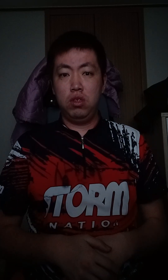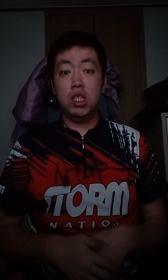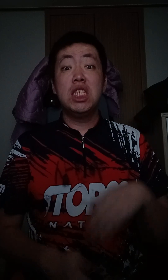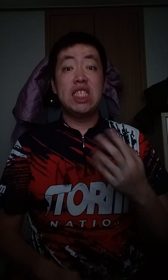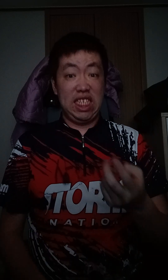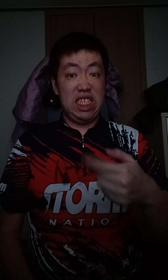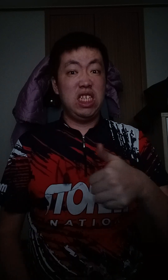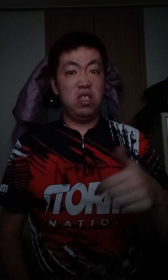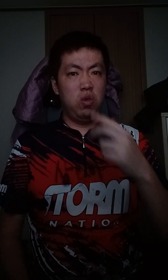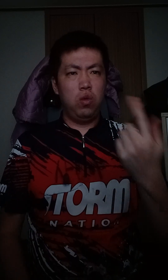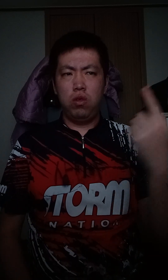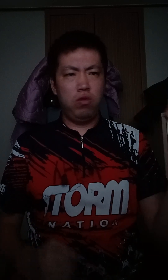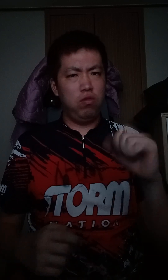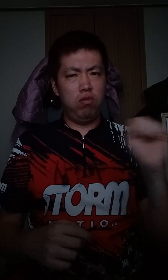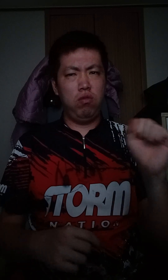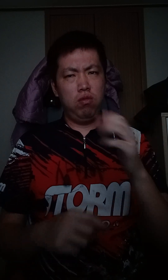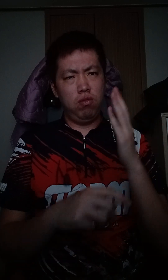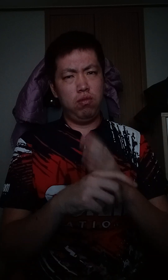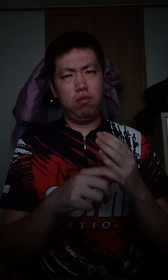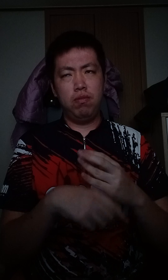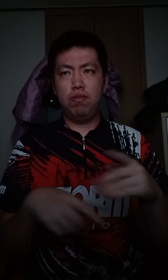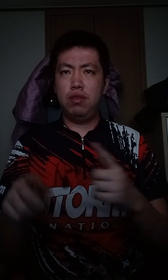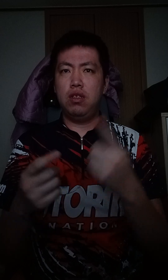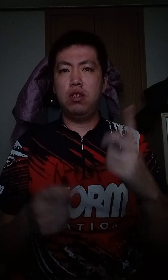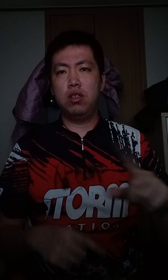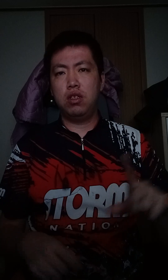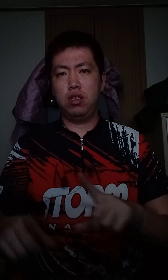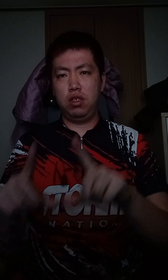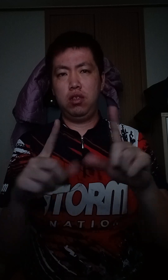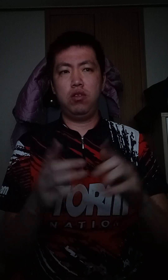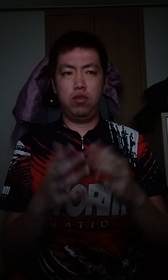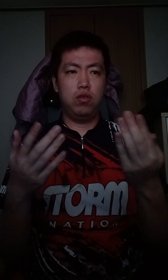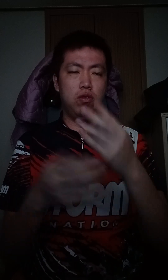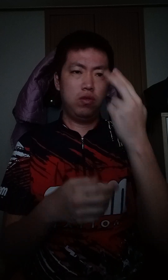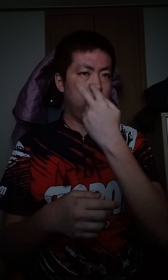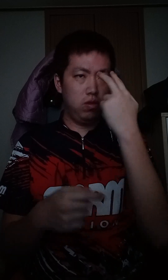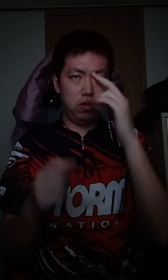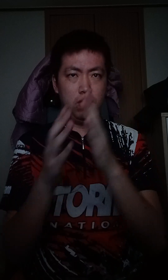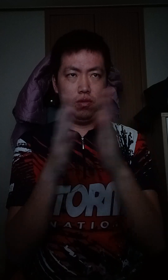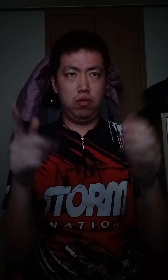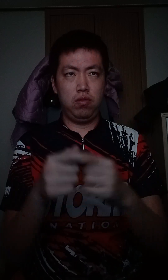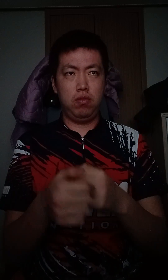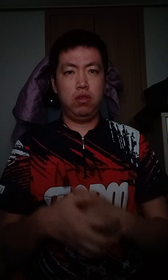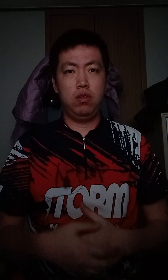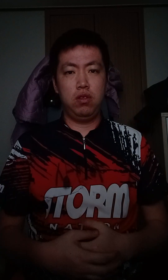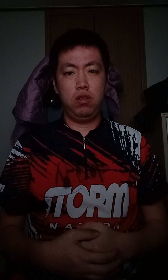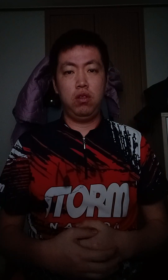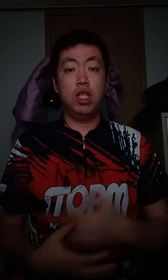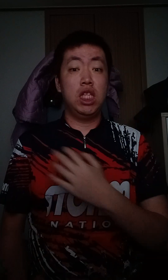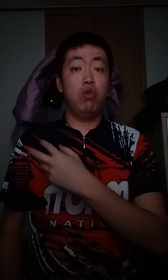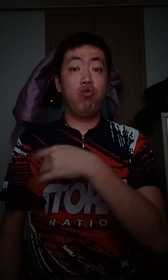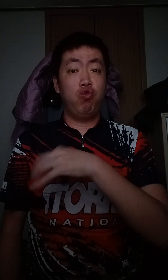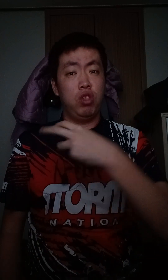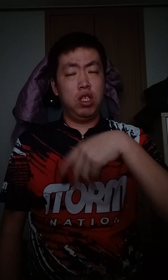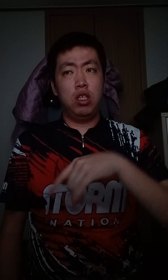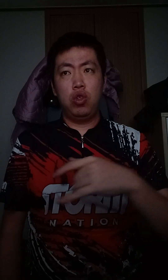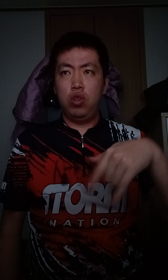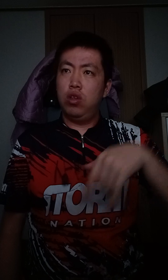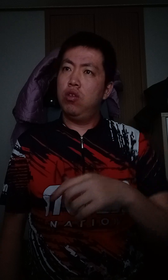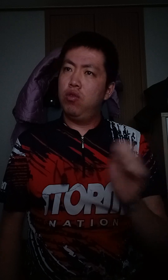게 아니다라고 전화로 해서 다음날 불러서 조사를 했어요. 30대 운전자는 지난 4월